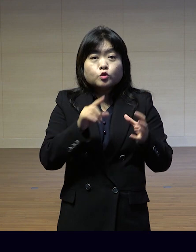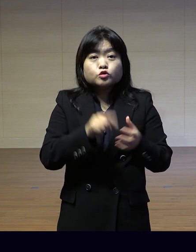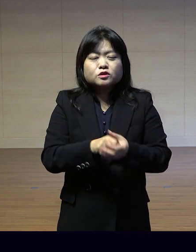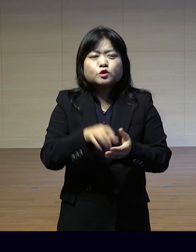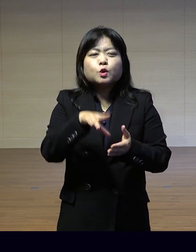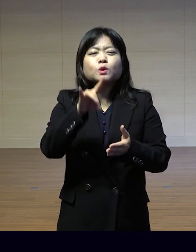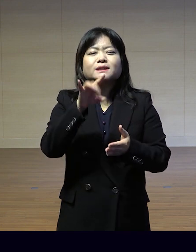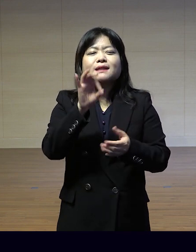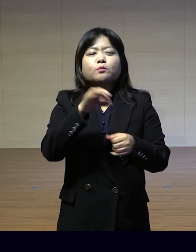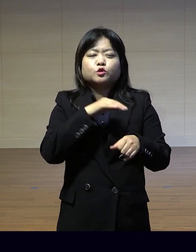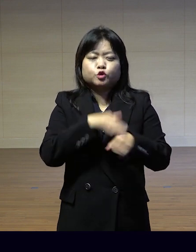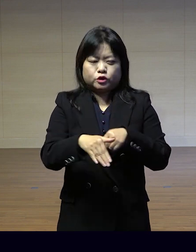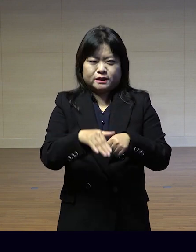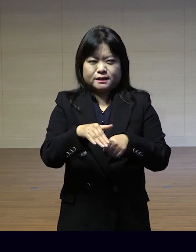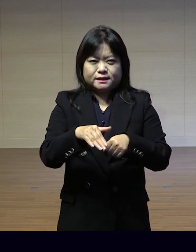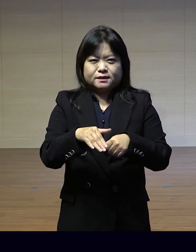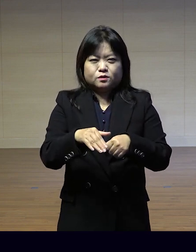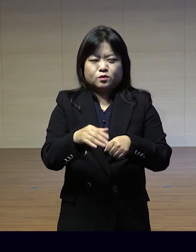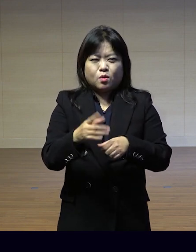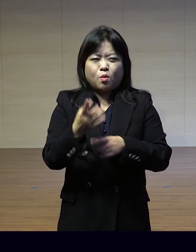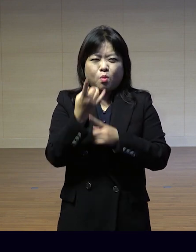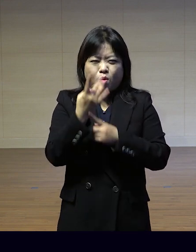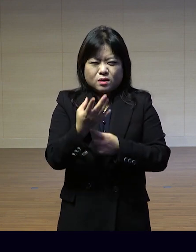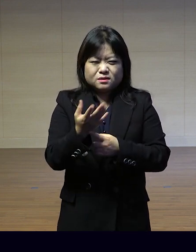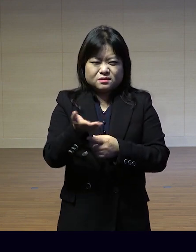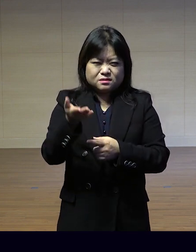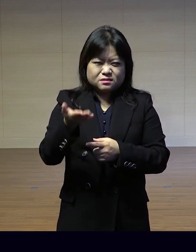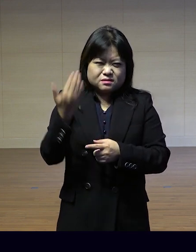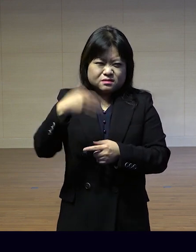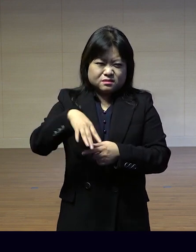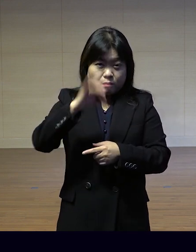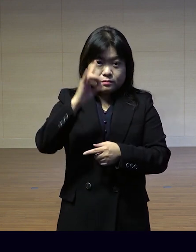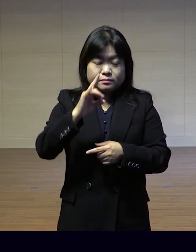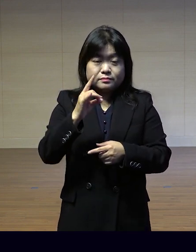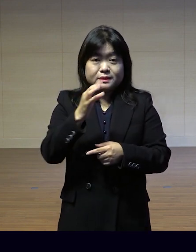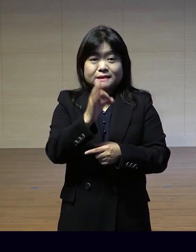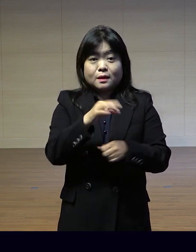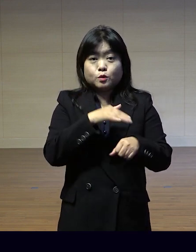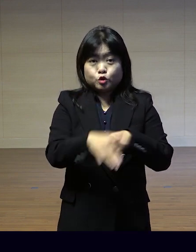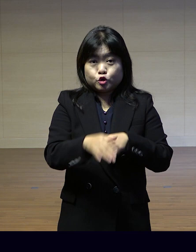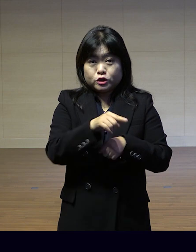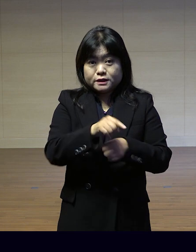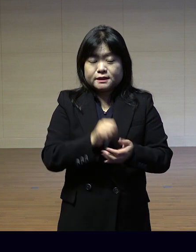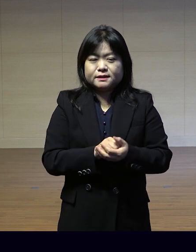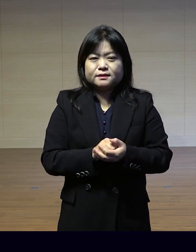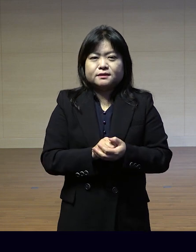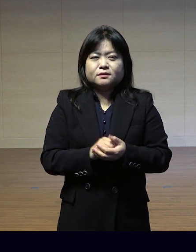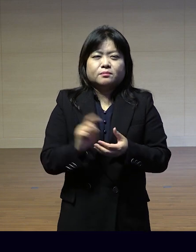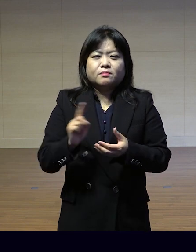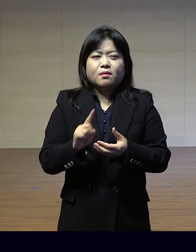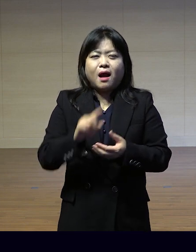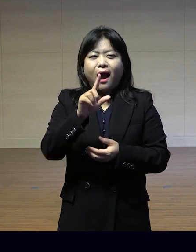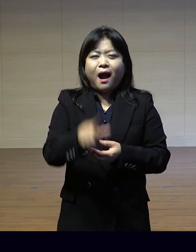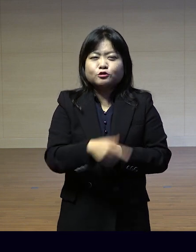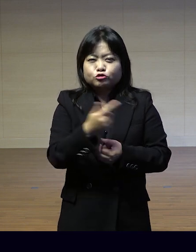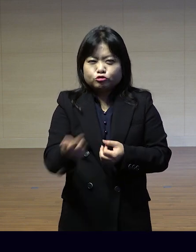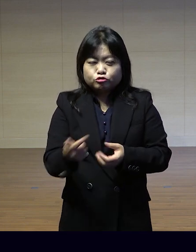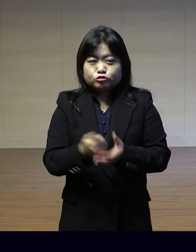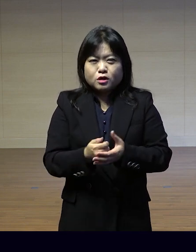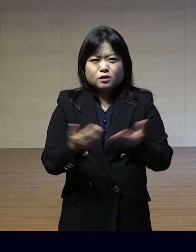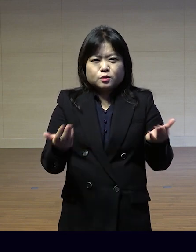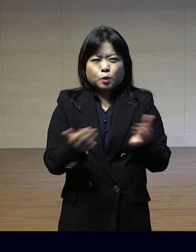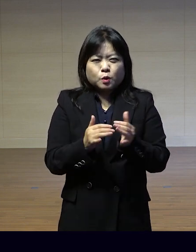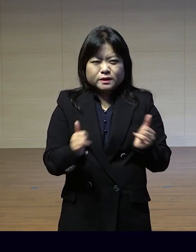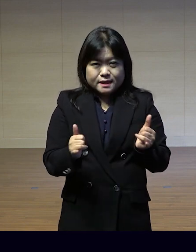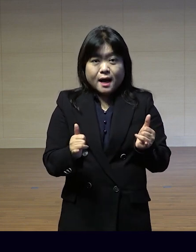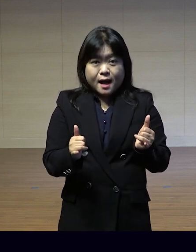초기 자본주의는 혹은 원시 자본주의라고 하는 것은 소위 말하는 하루